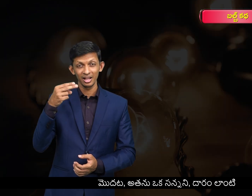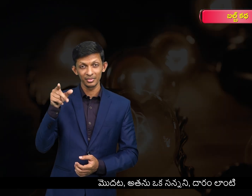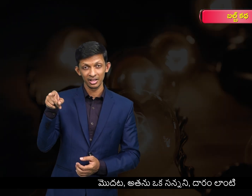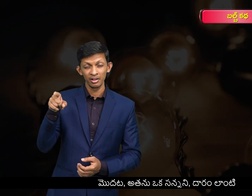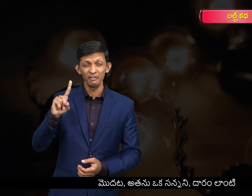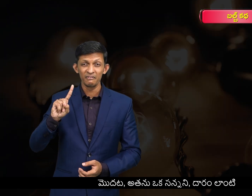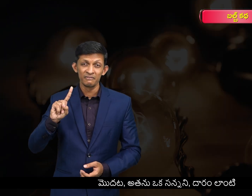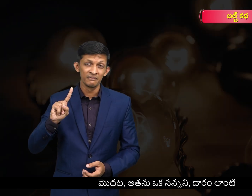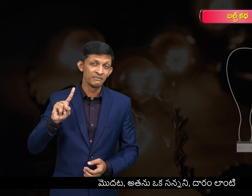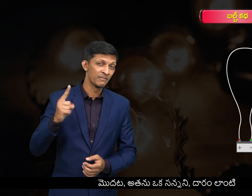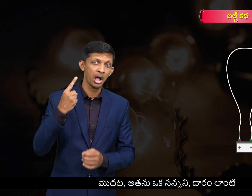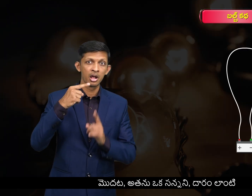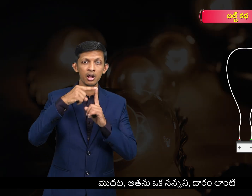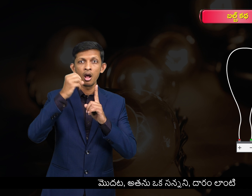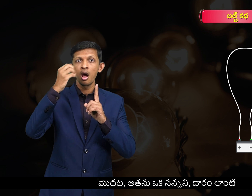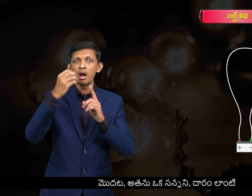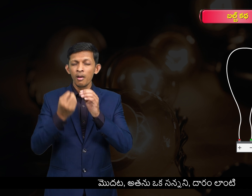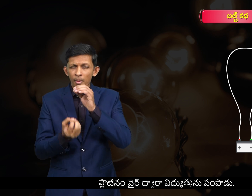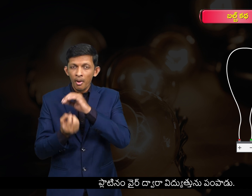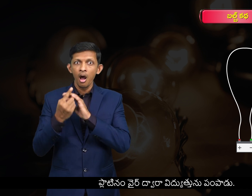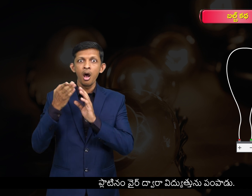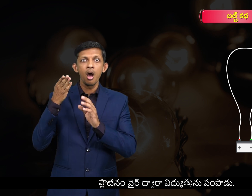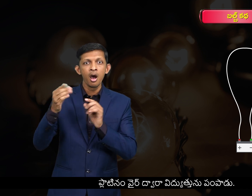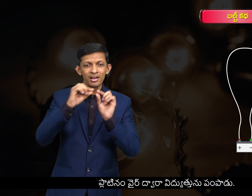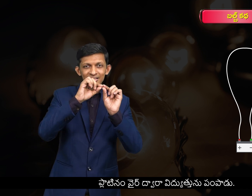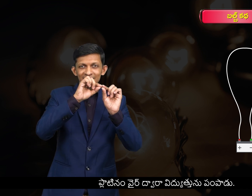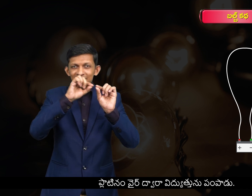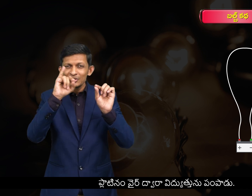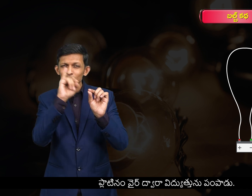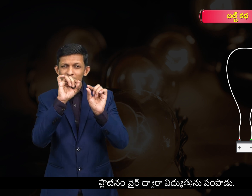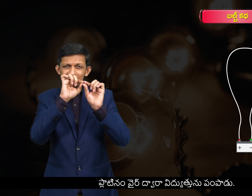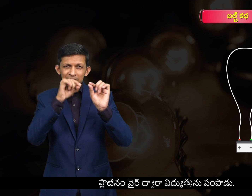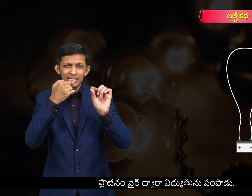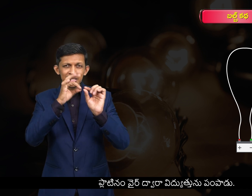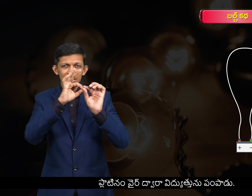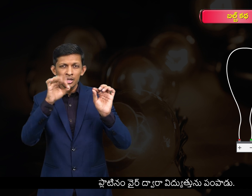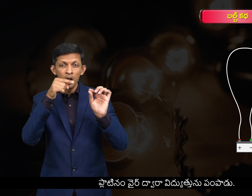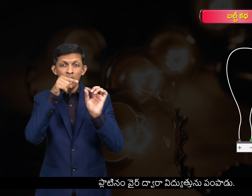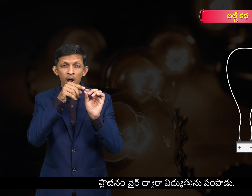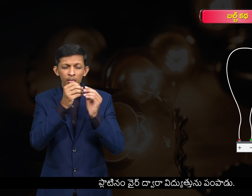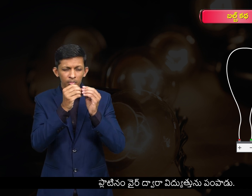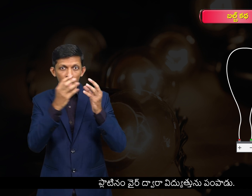మొదట అతను ఒక సన్నని దారం లాంటి ప్లాటినం వైరు ద్వారా విద్యుత్తును పంపాడు.